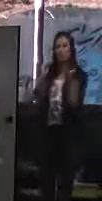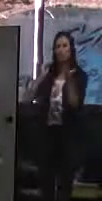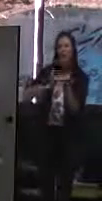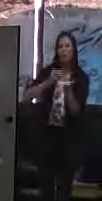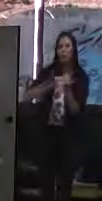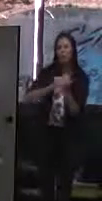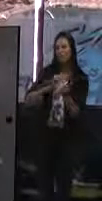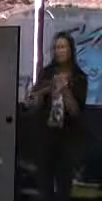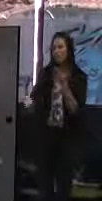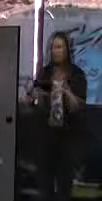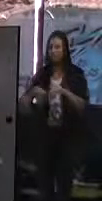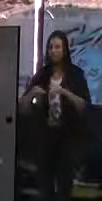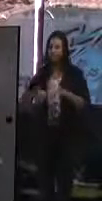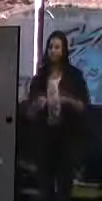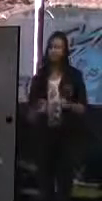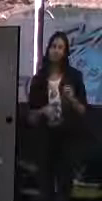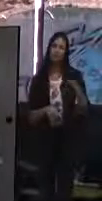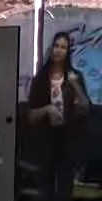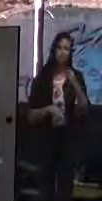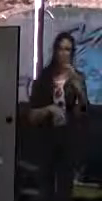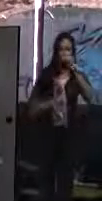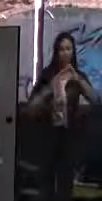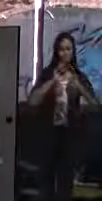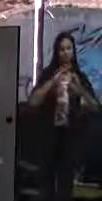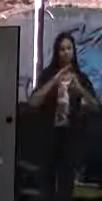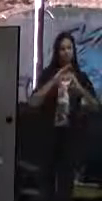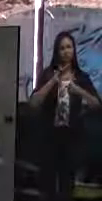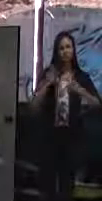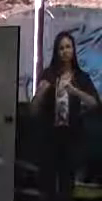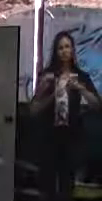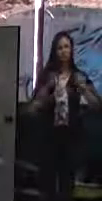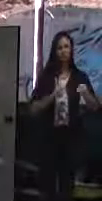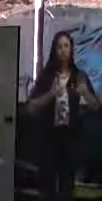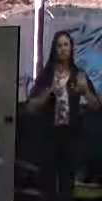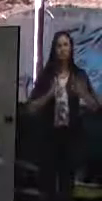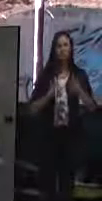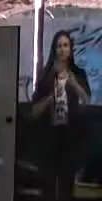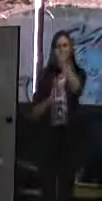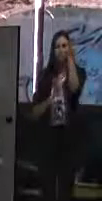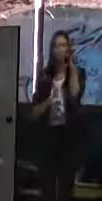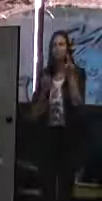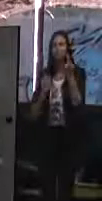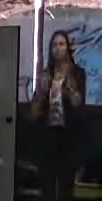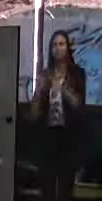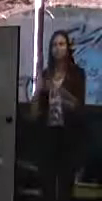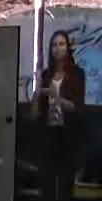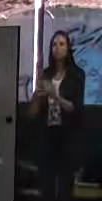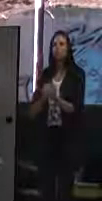Claro que aqueles que são concursados serão transferidos, mas aquele prestador de serviço...